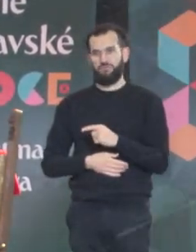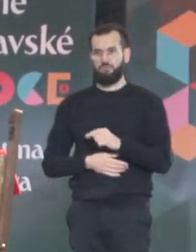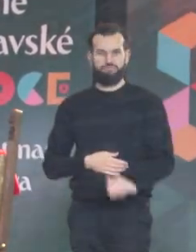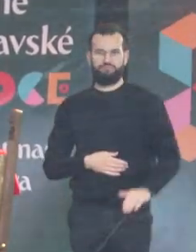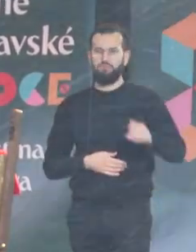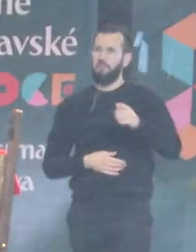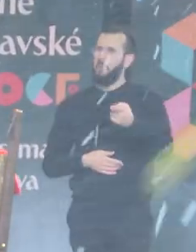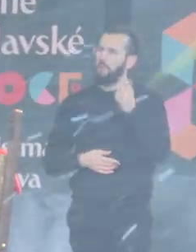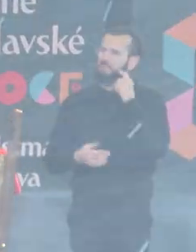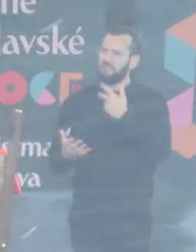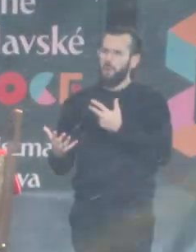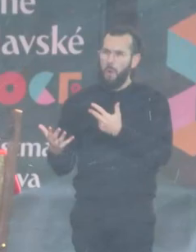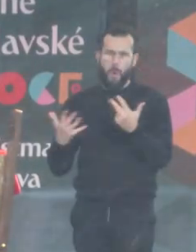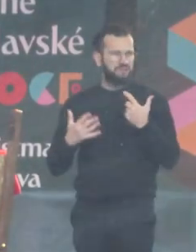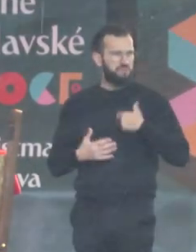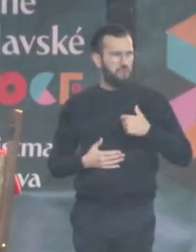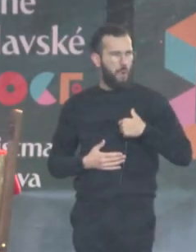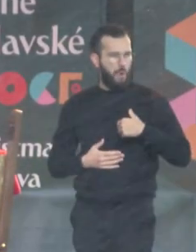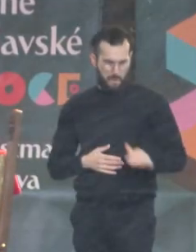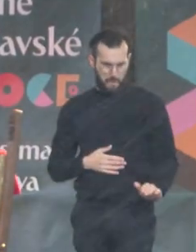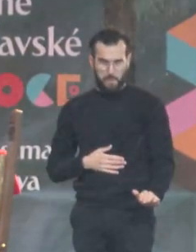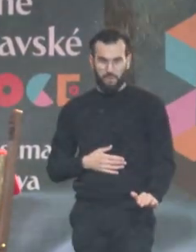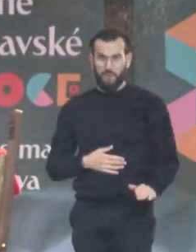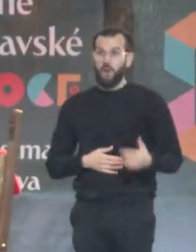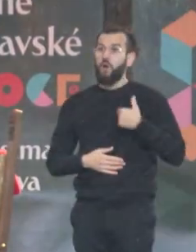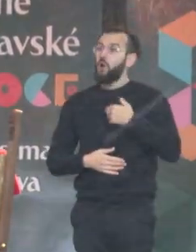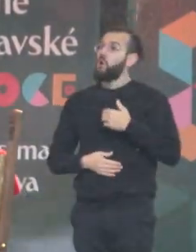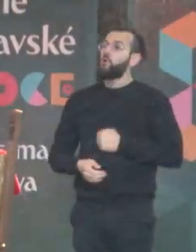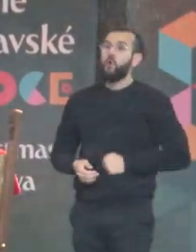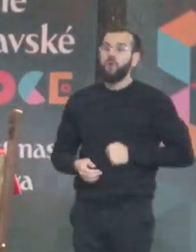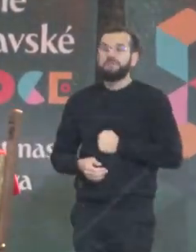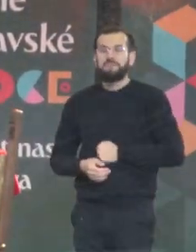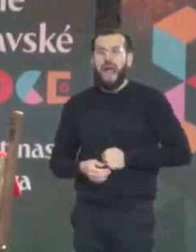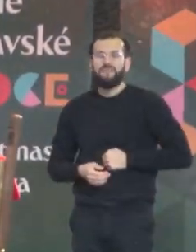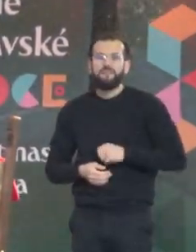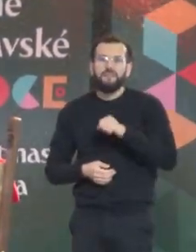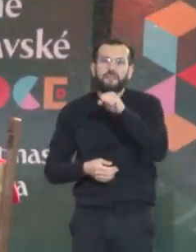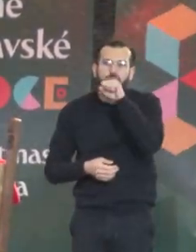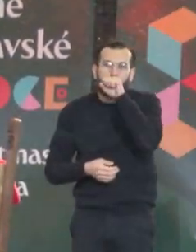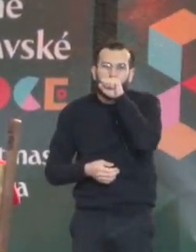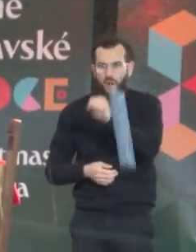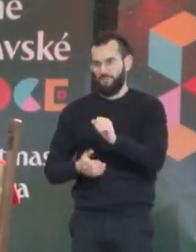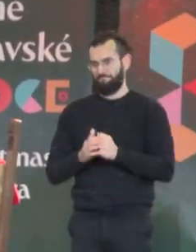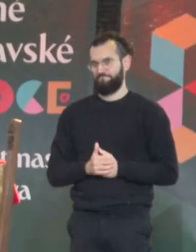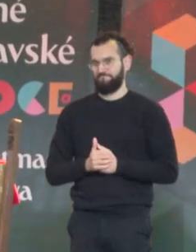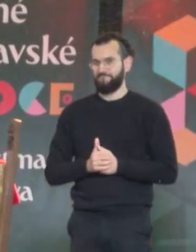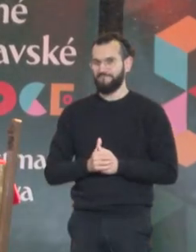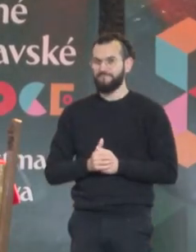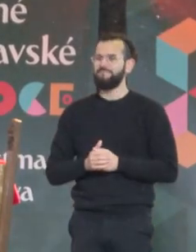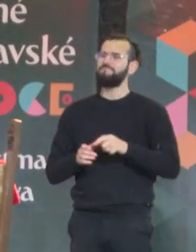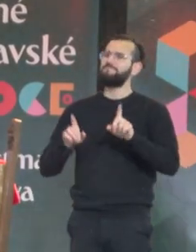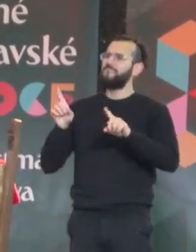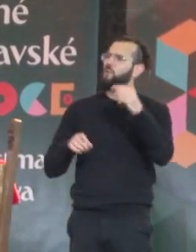od 8 rokov. A samozrejme, rozprávky patria medzi moje obľúbené. A mnohí